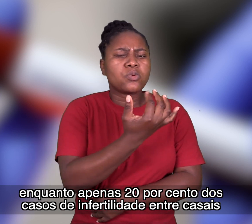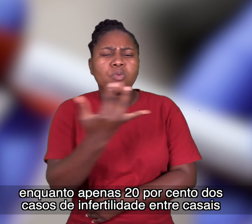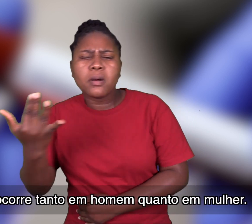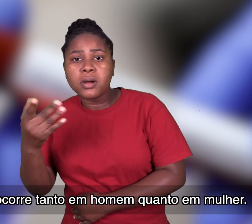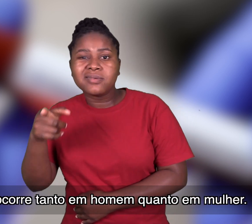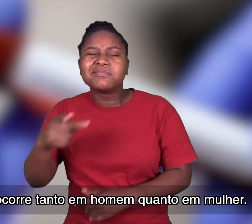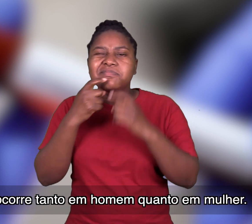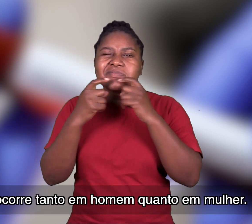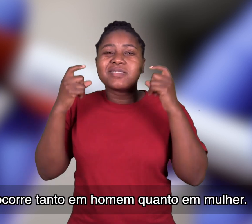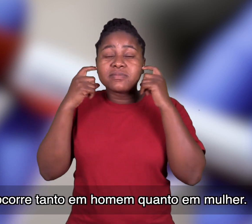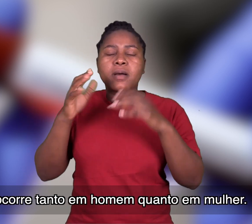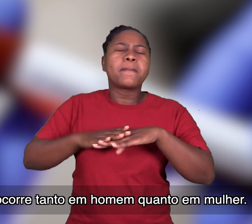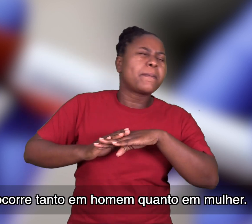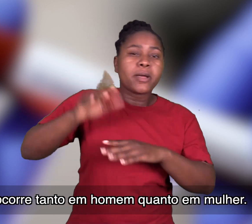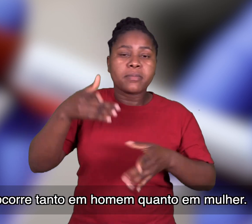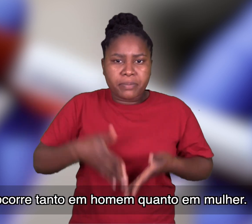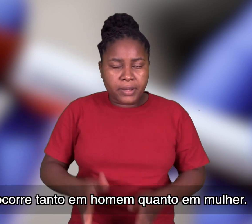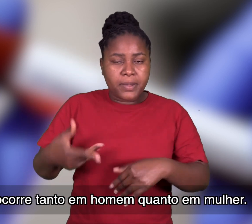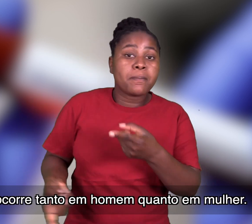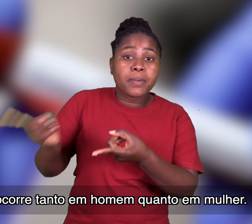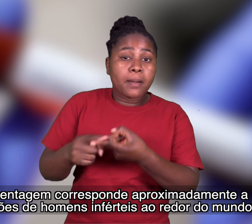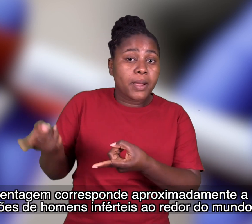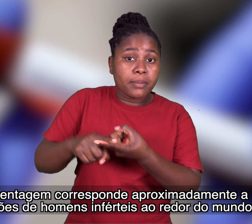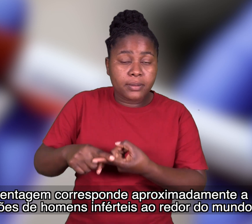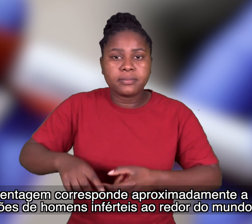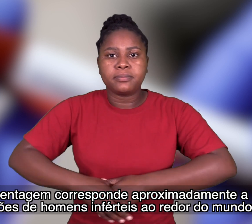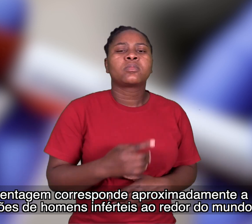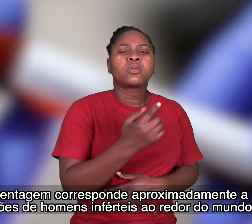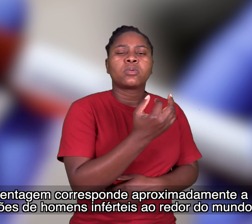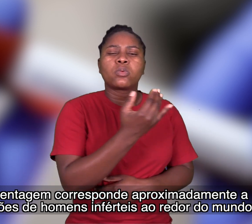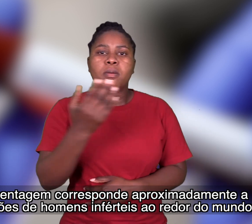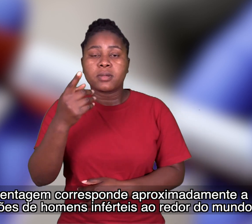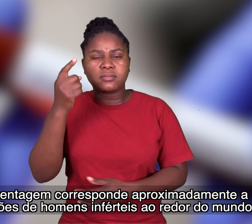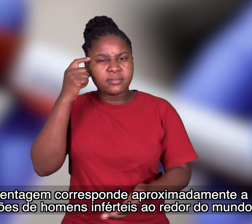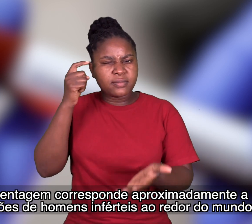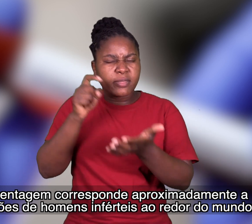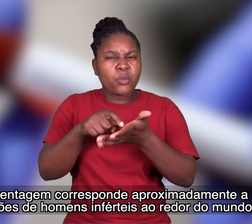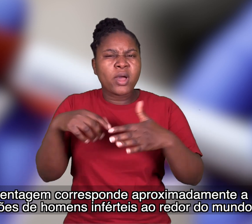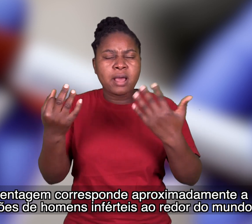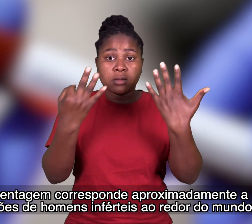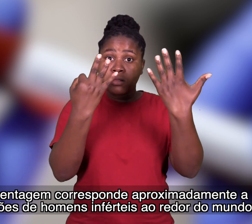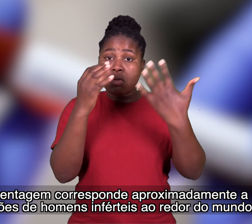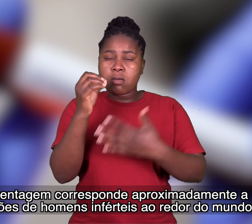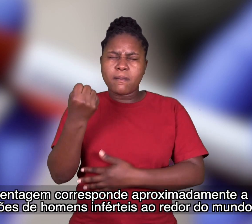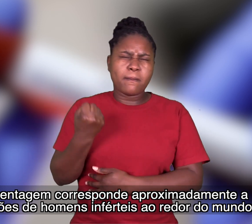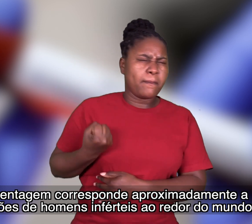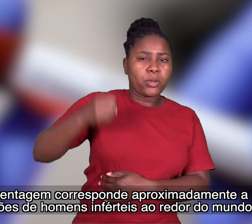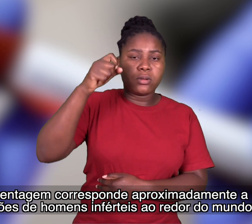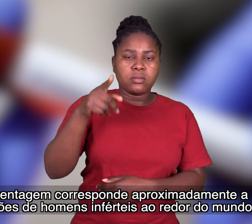ocorrem tanto em homens quanto em mulheres. A porcentagem corresponde aproximadamente a 80 milhões de homens infertis ao